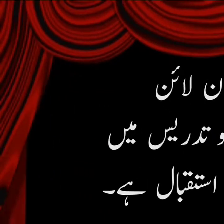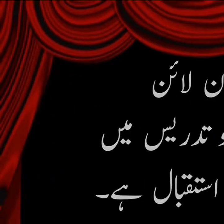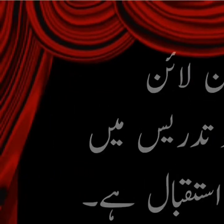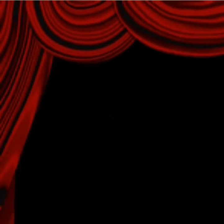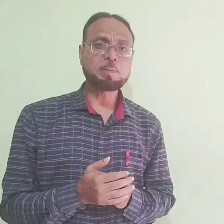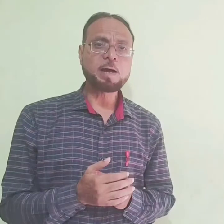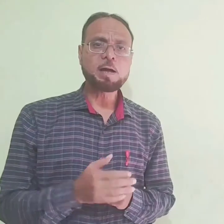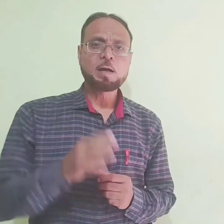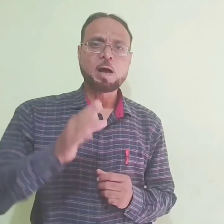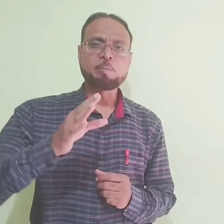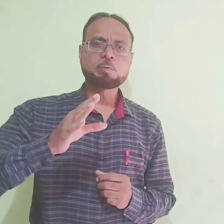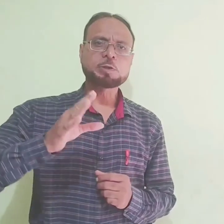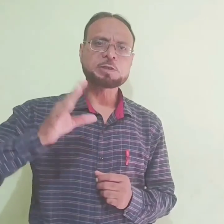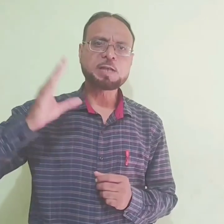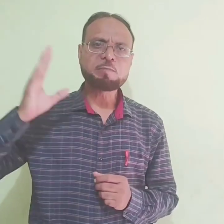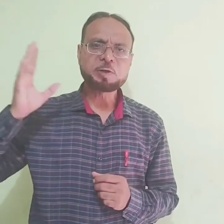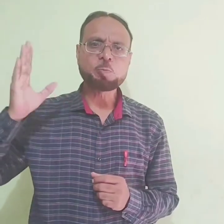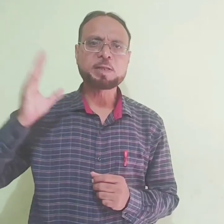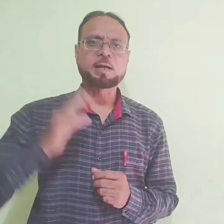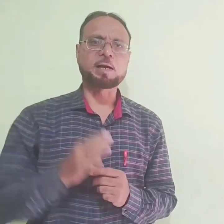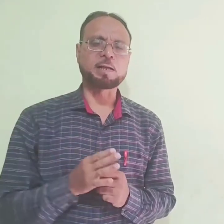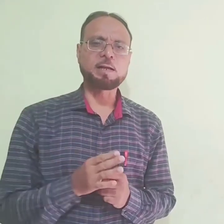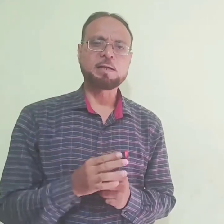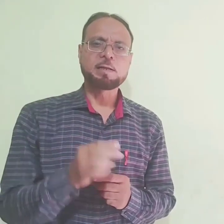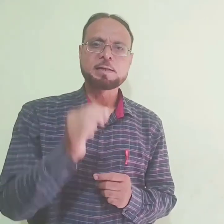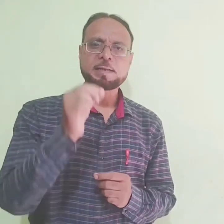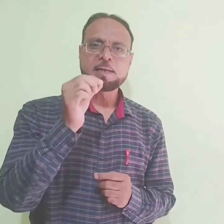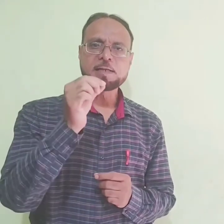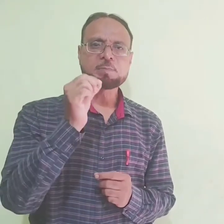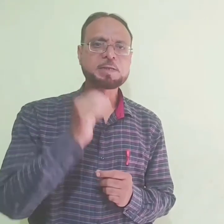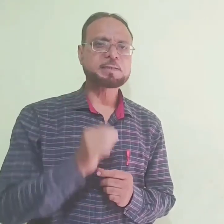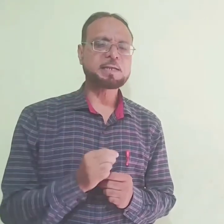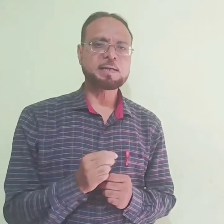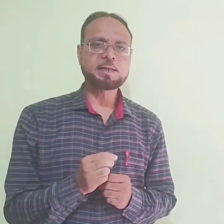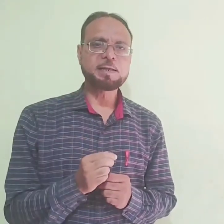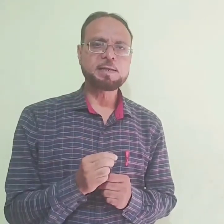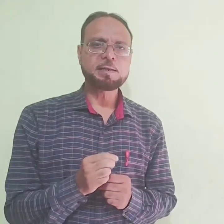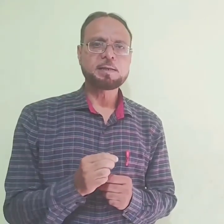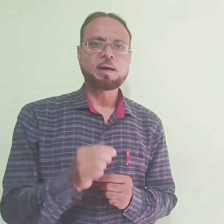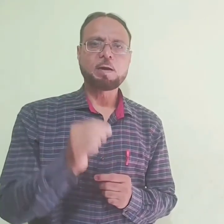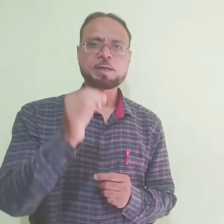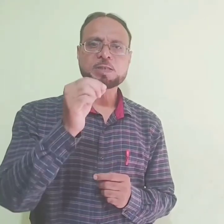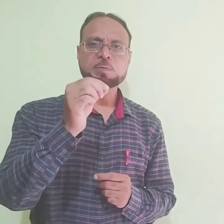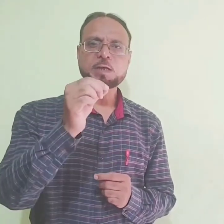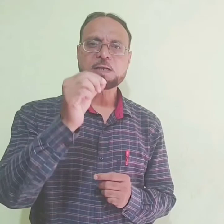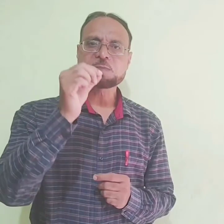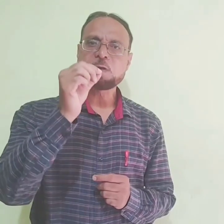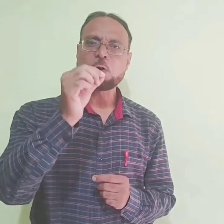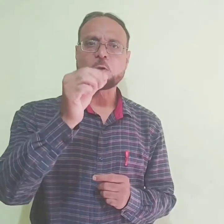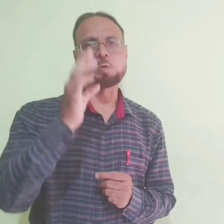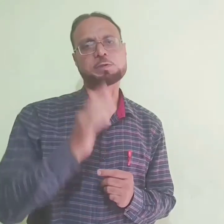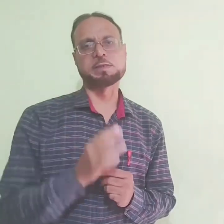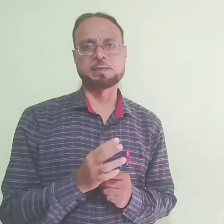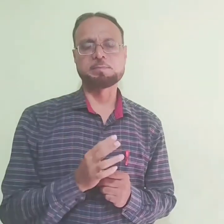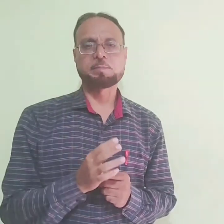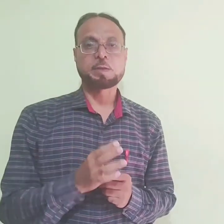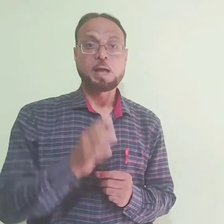अजीज तलबा, हमने गुज़िश्ता वीडियो में देखा था कि इस्म किसे कहते हैं और इस्म की किस्में कौन कौन सी हैं।